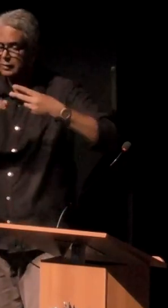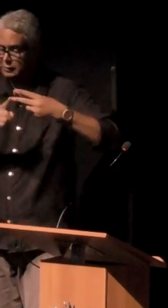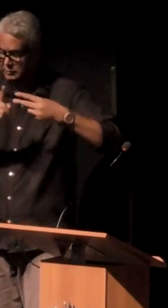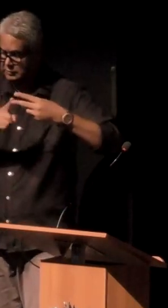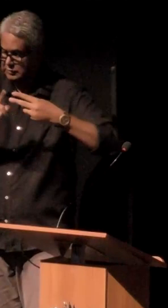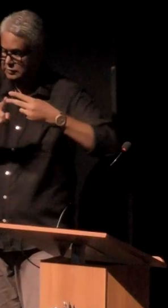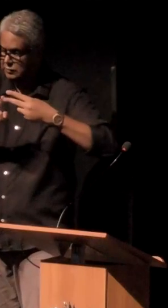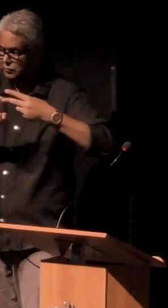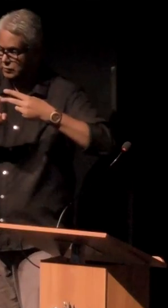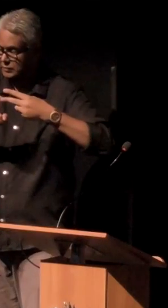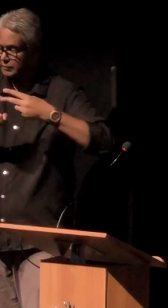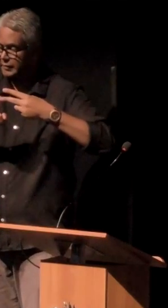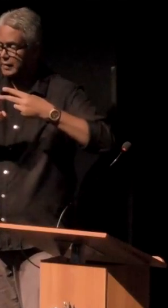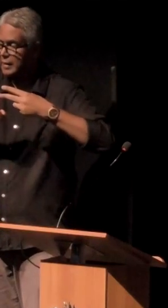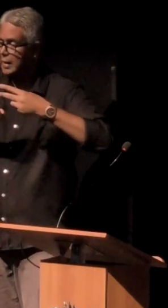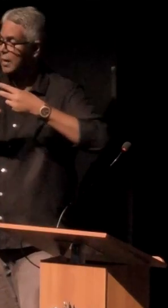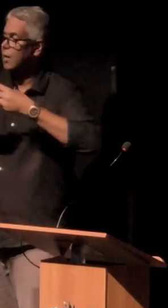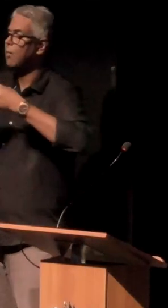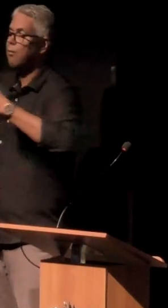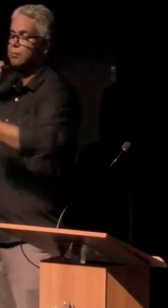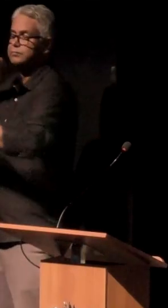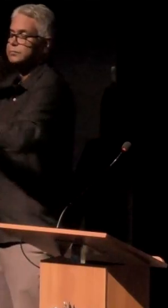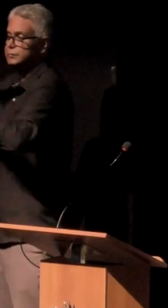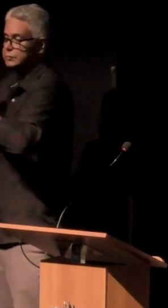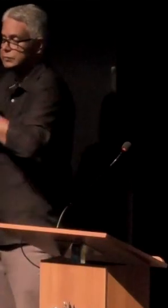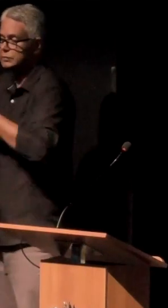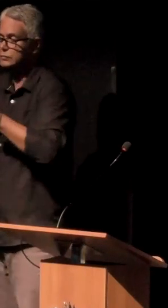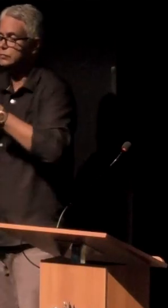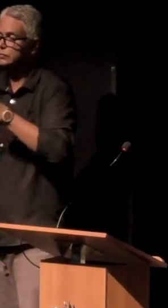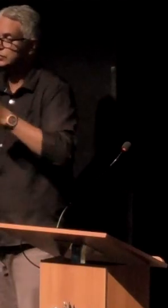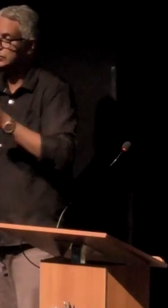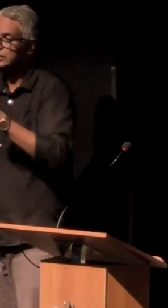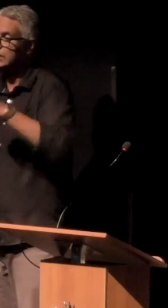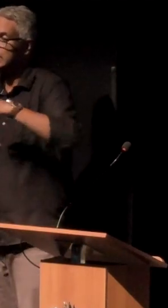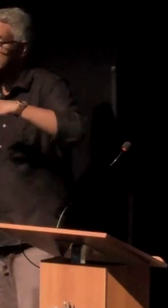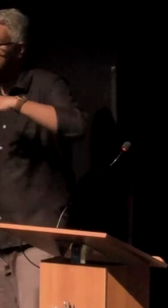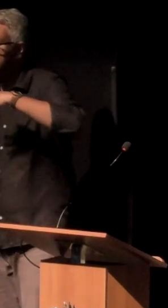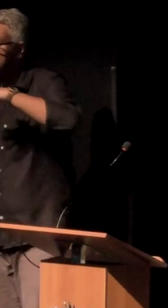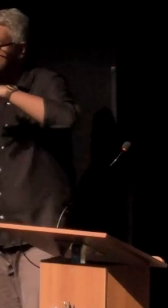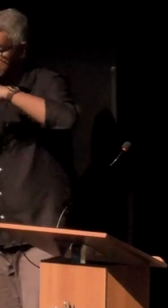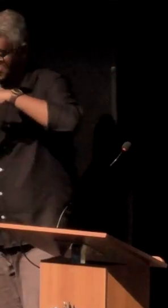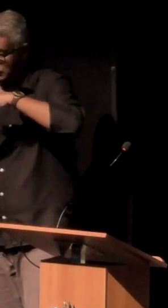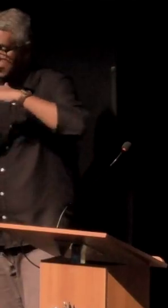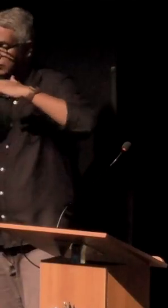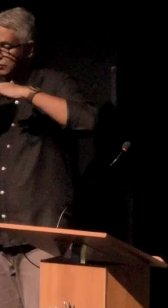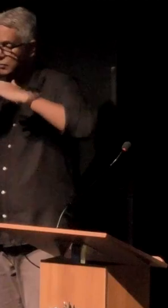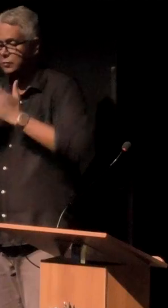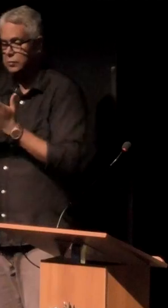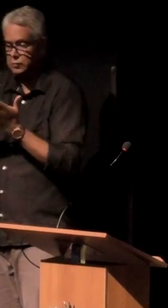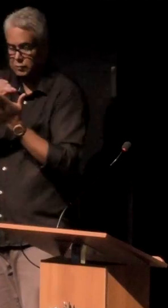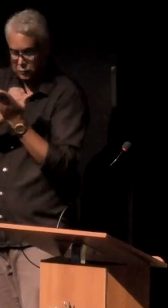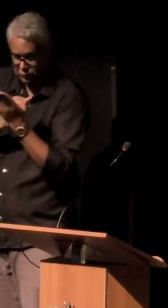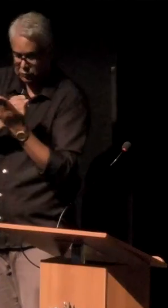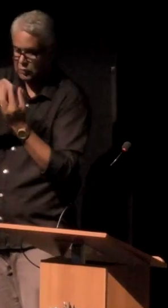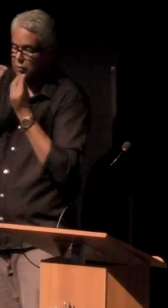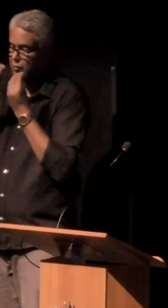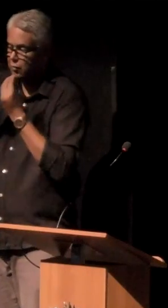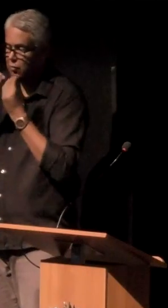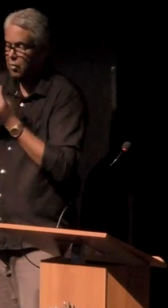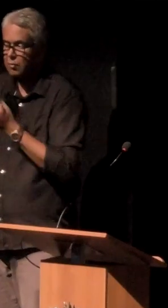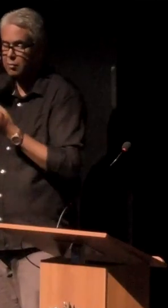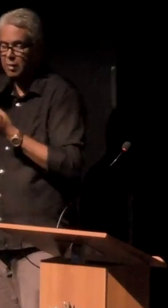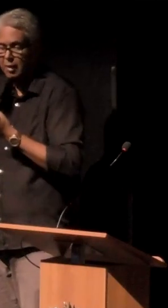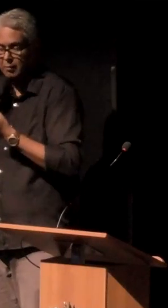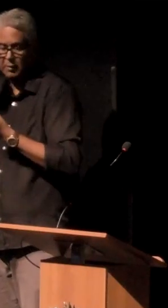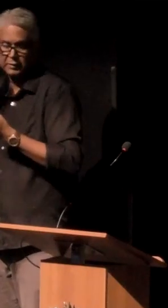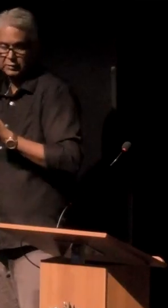programa é a diretriz de inclusão de ações Jean no currículo transversal ao currículo como Carol já trouxe aqui né ficou